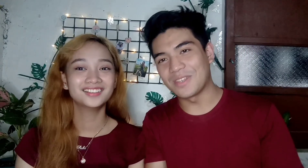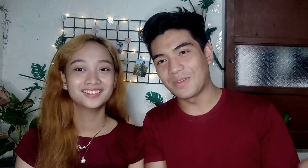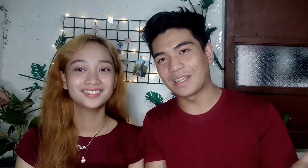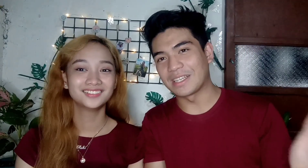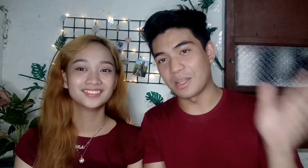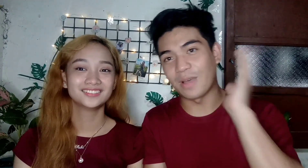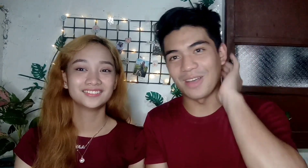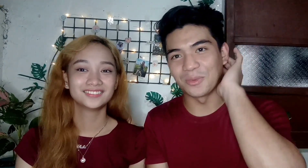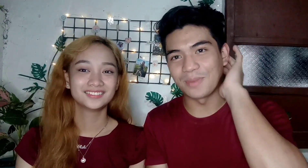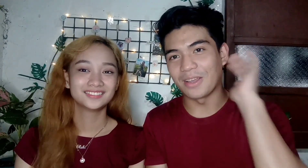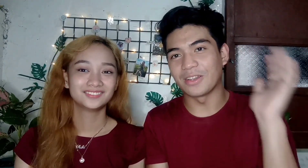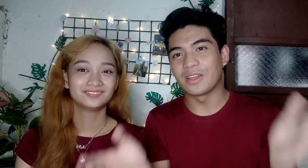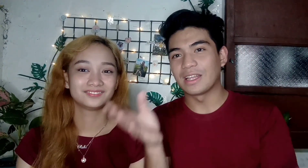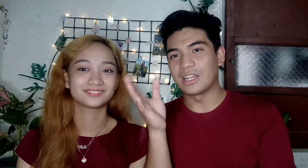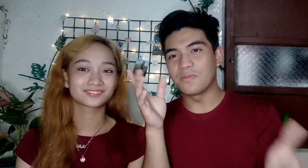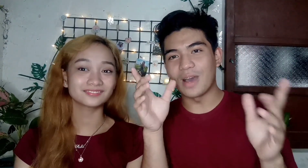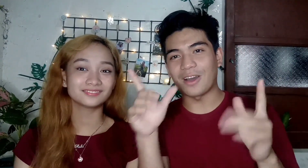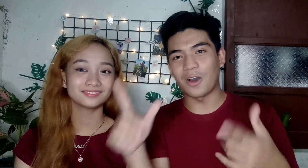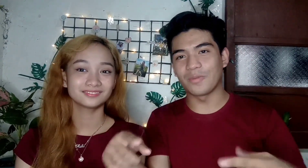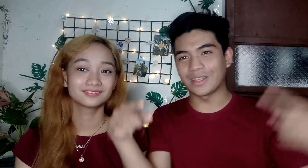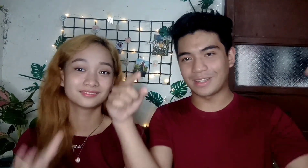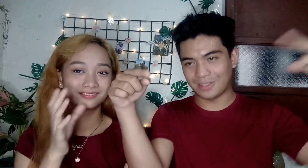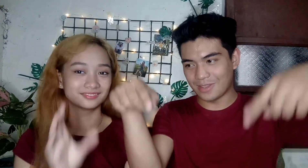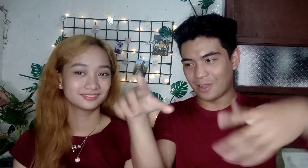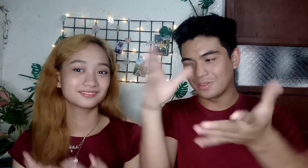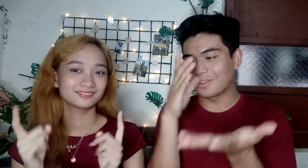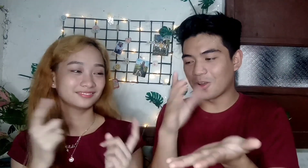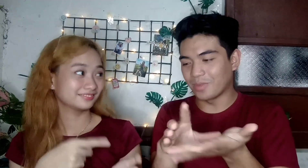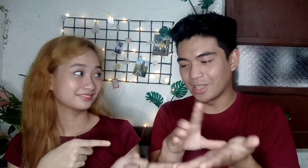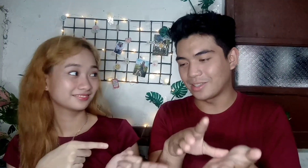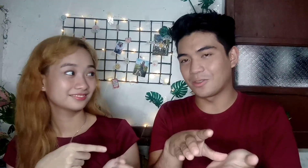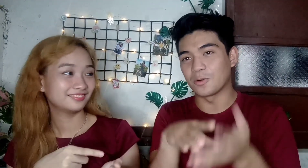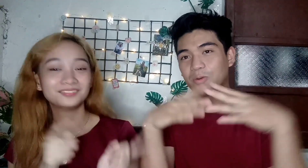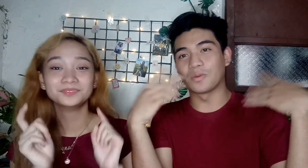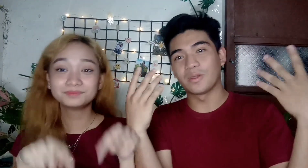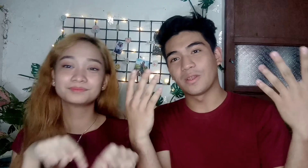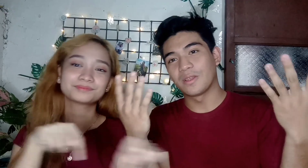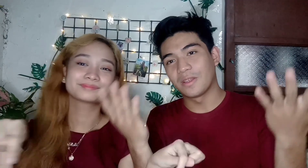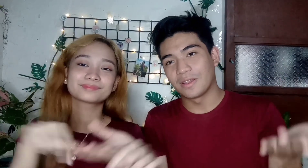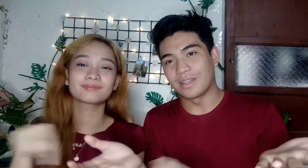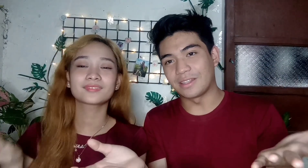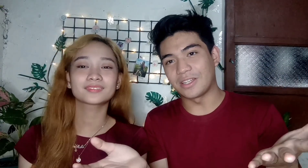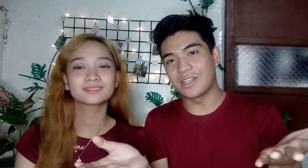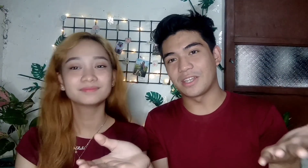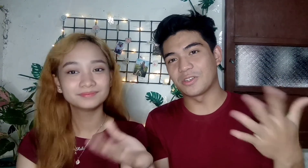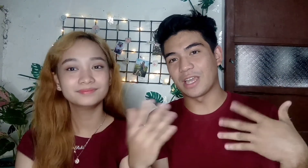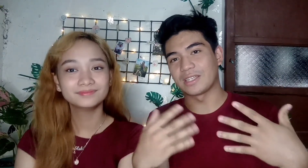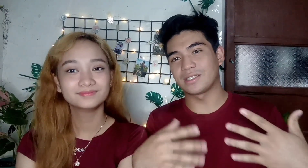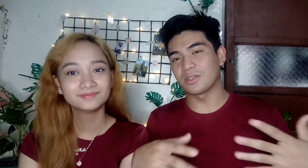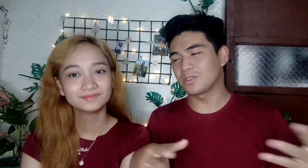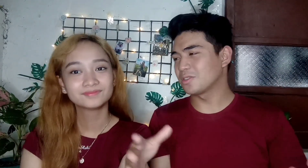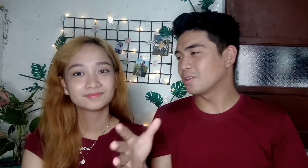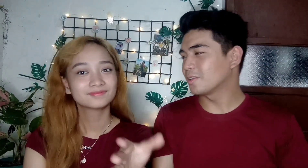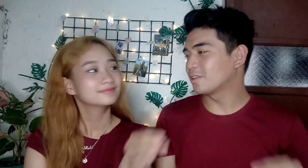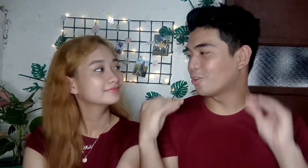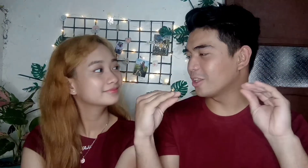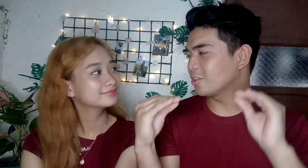niya pala, guys. Napakamot pa rin. Leave a comment down comment kung naiintindihan nyo, guys. Tapos, turuan na